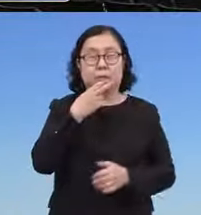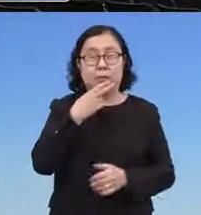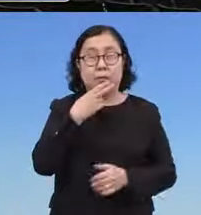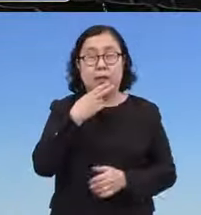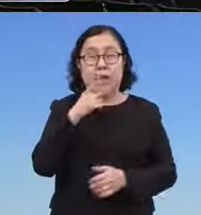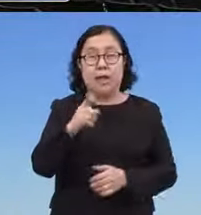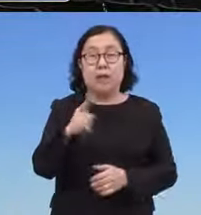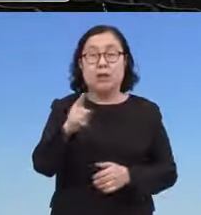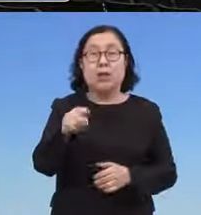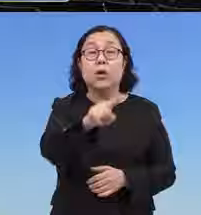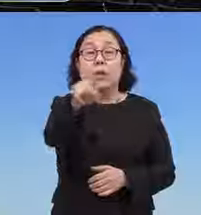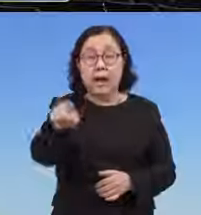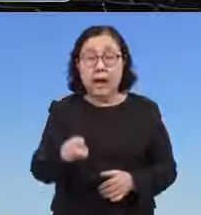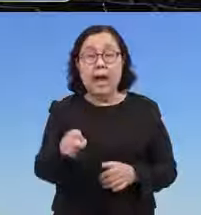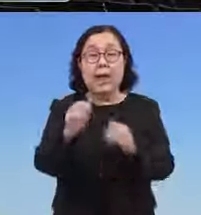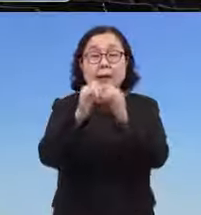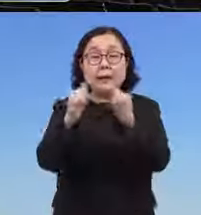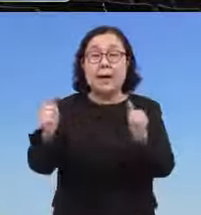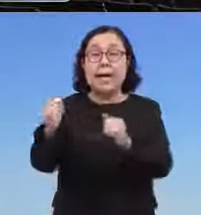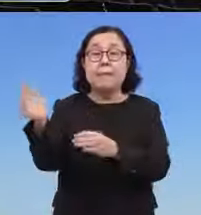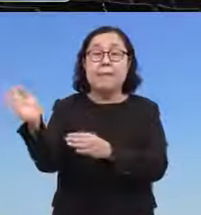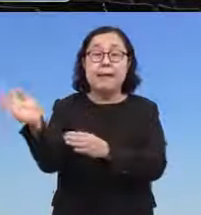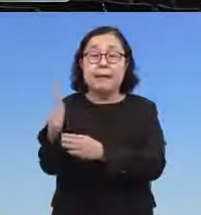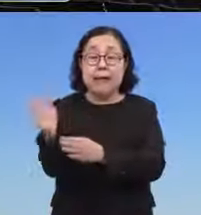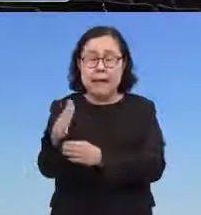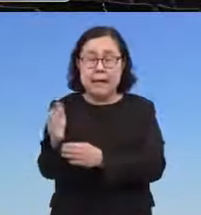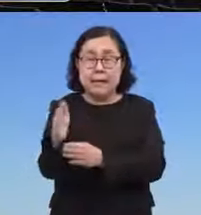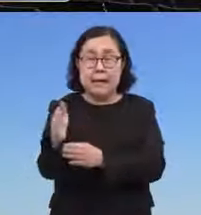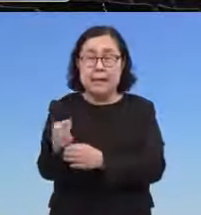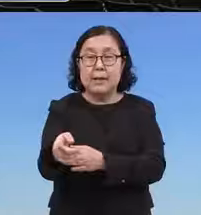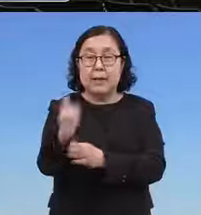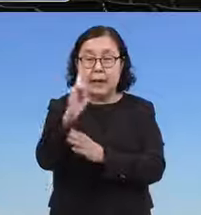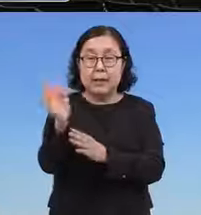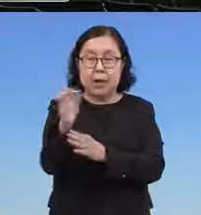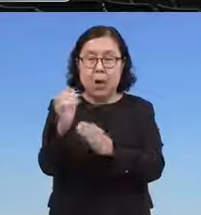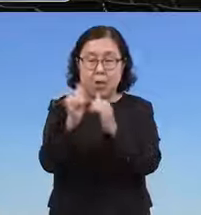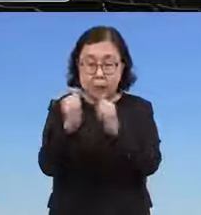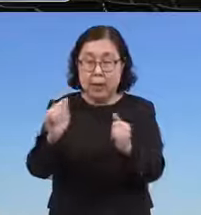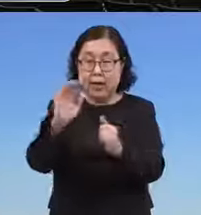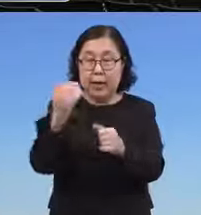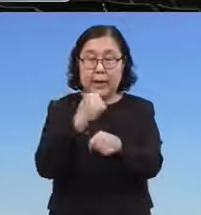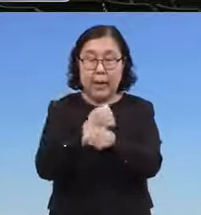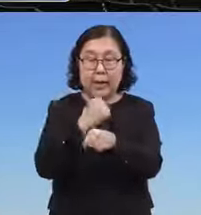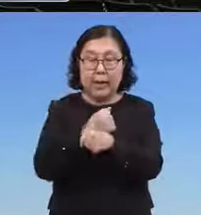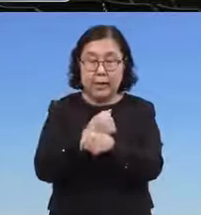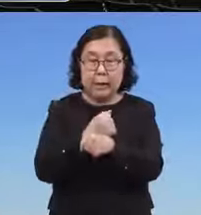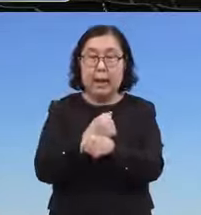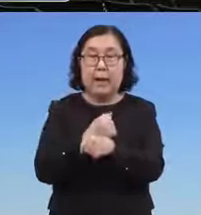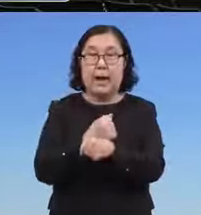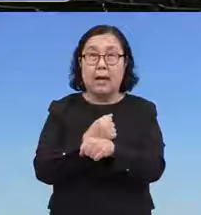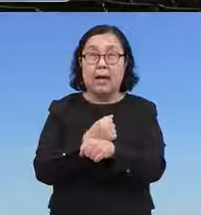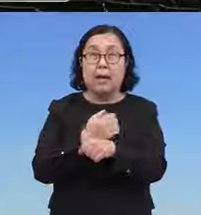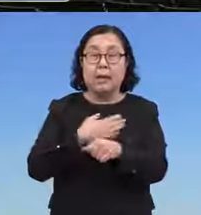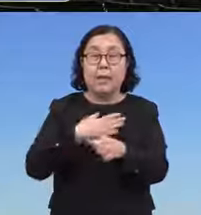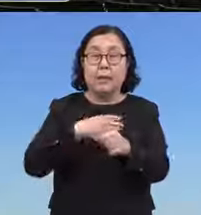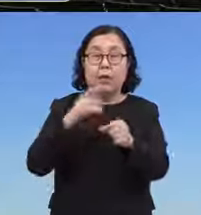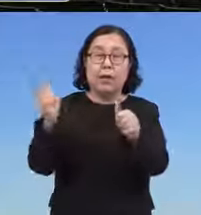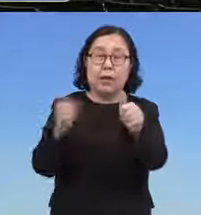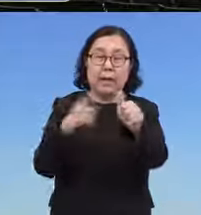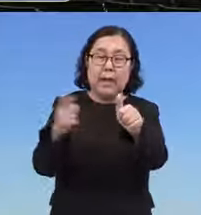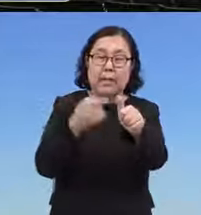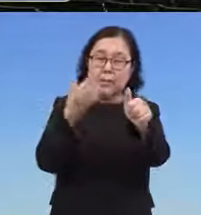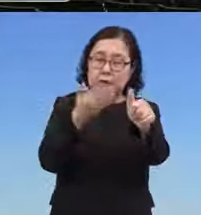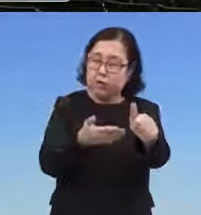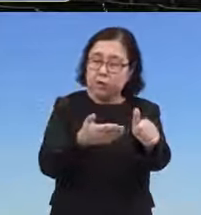그 사람들에게 사람을 낚는 어부가 되게 하겠다. 뭘 의미합니까? 주님이 니들을 부르는 건 내가 뭘 가르쳐 주는 게